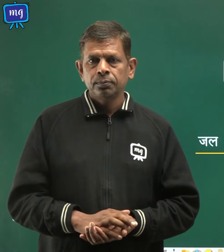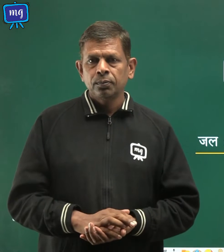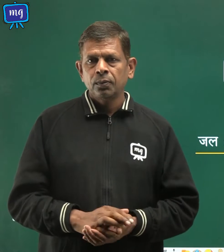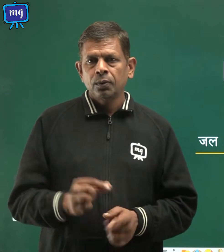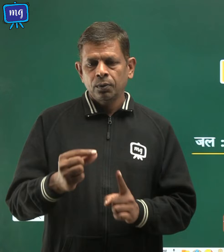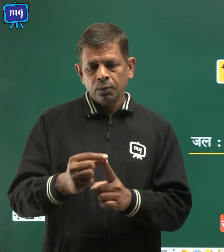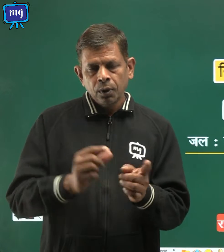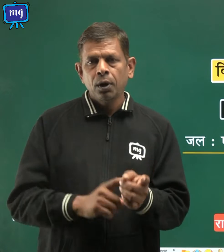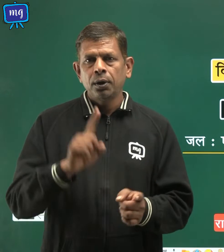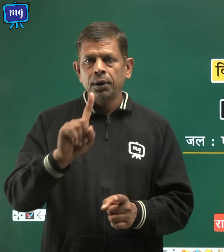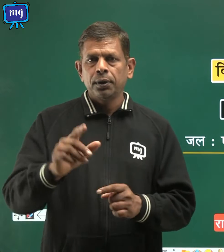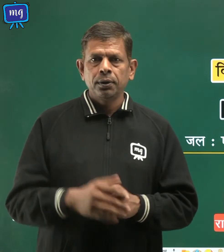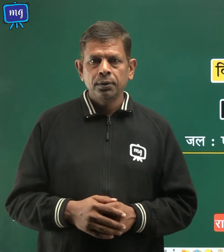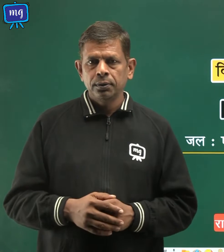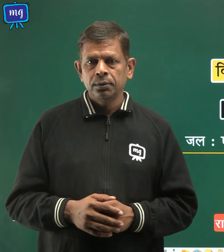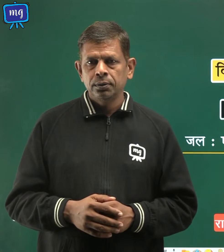भाग 1।